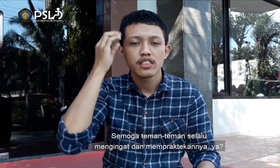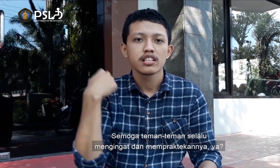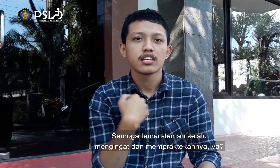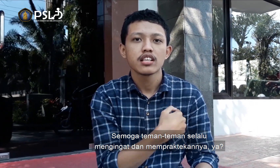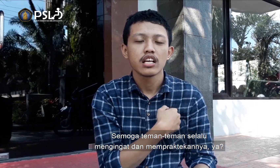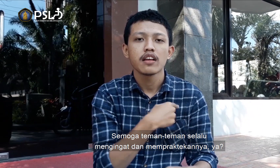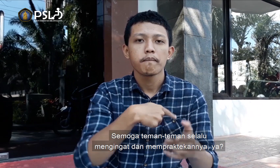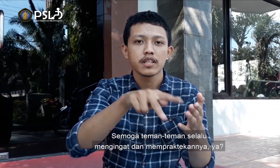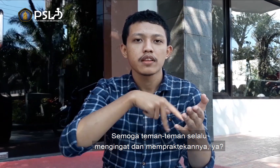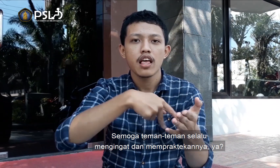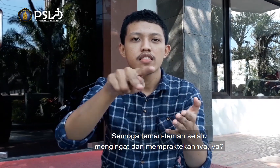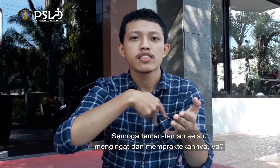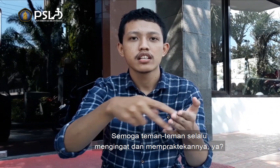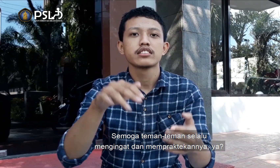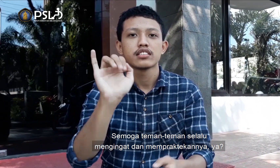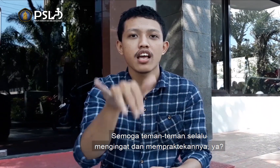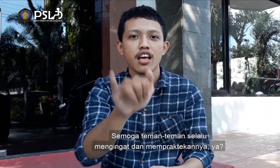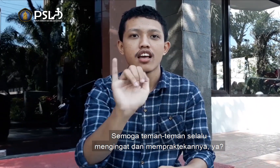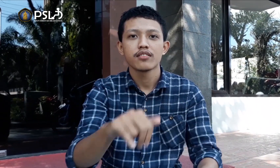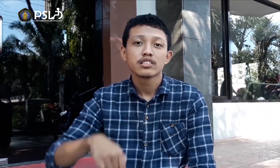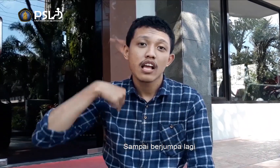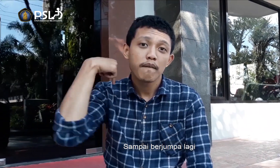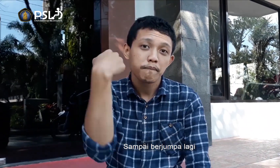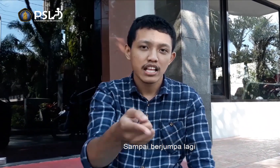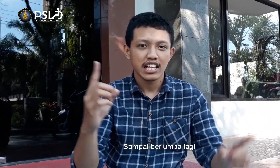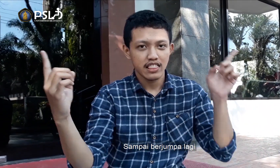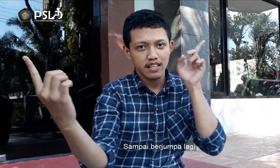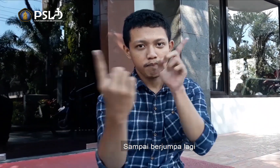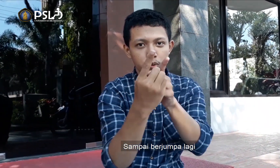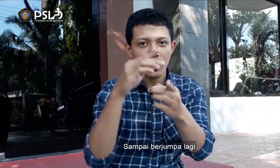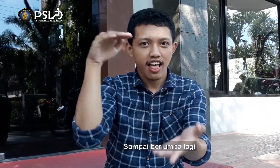mempraktikkannya ya. Sampai berjumpa lagi.